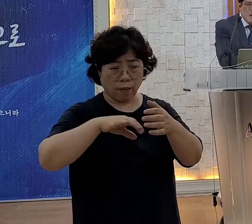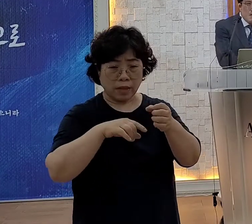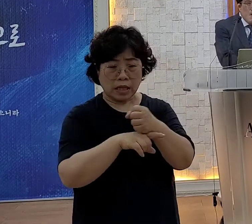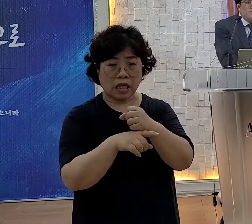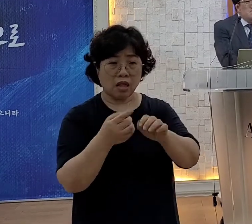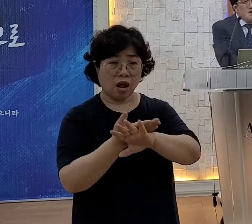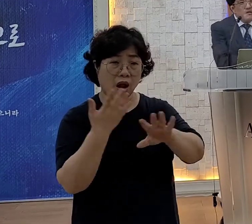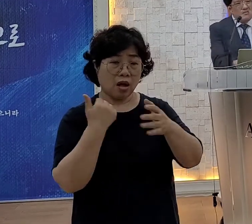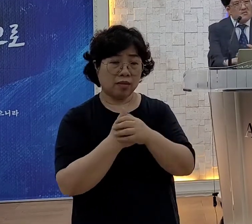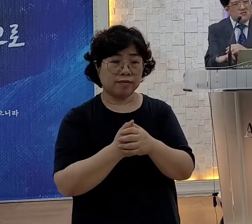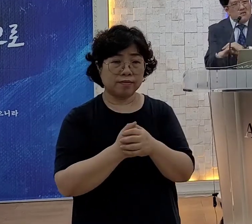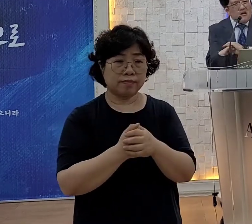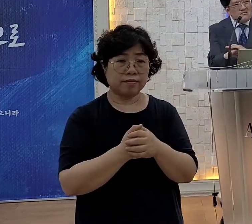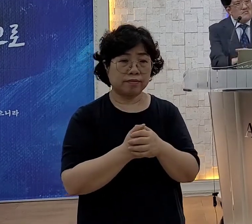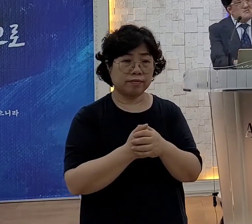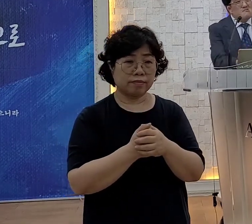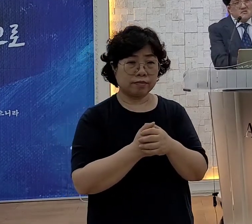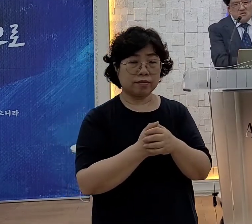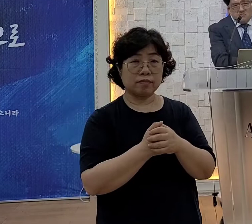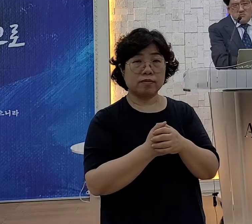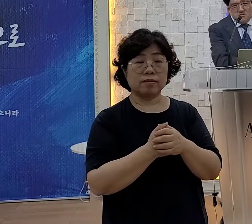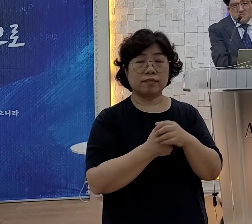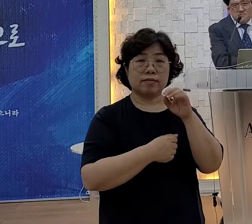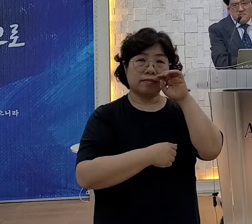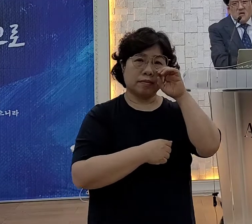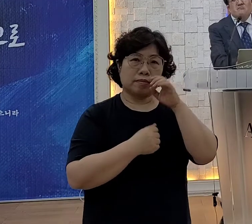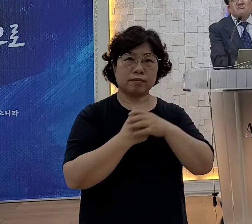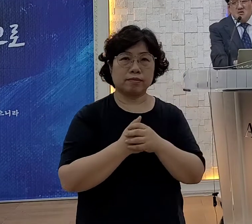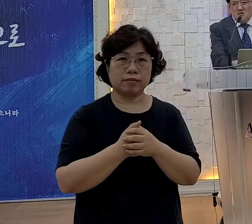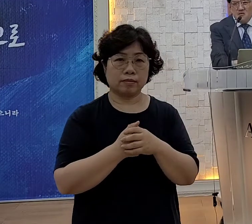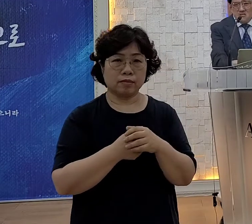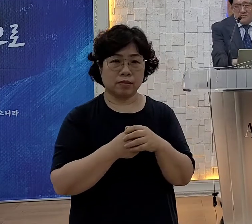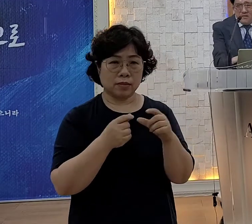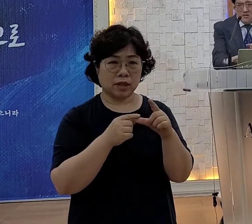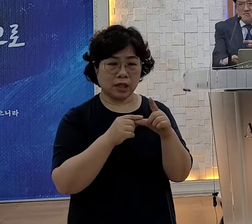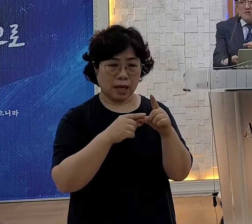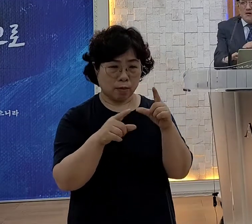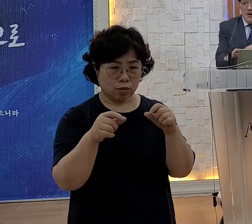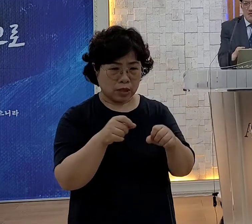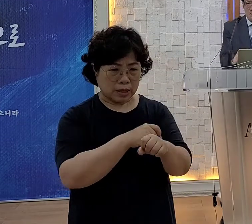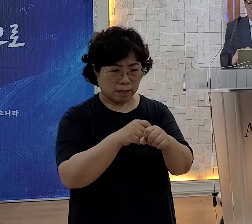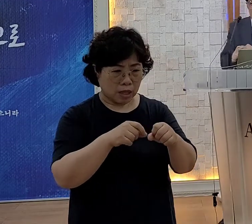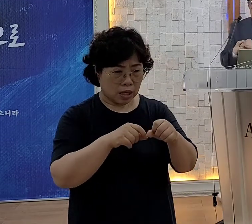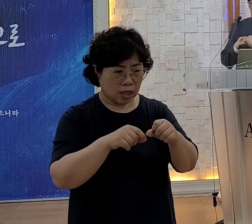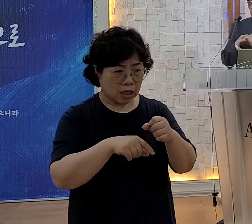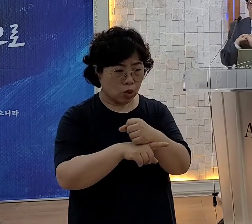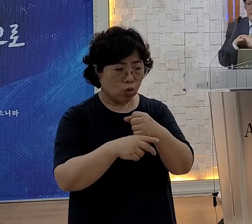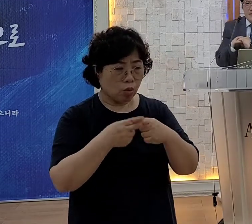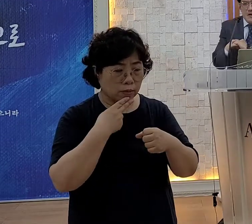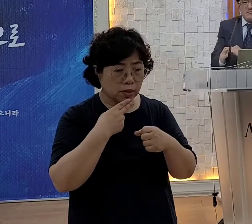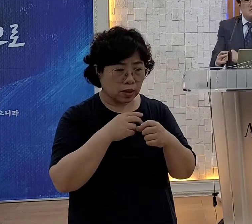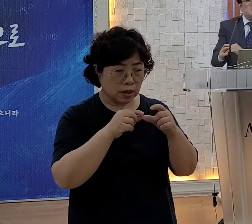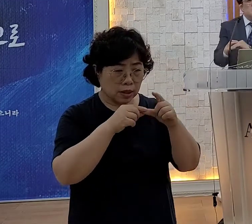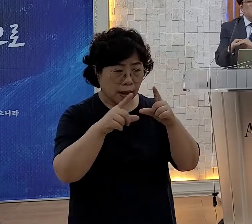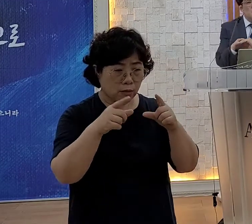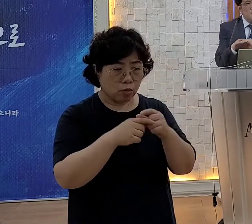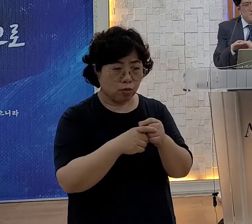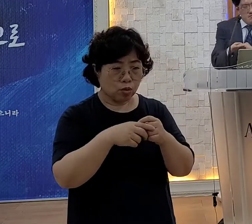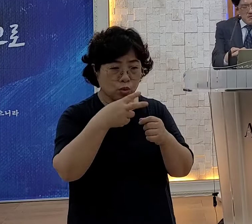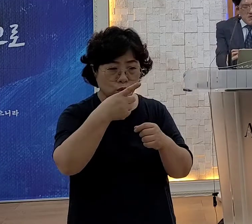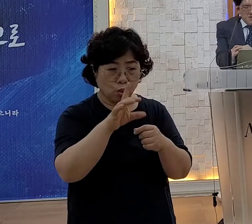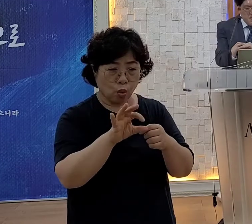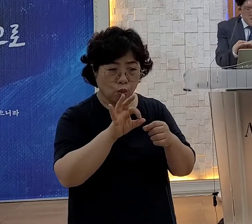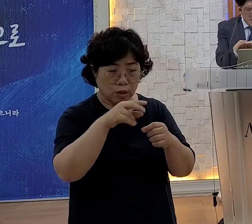쓰이냐. 그러니까 한 문장 안에서는 거의 같은 시제로 쓰여집니다. 대부분이. 특별한 의도가 아니고서는 거의 같은